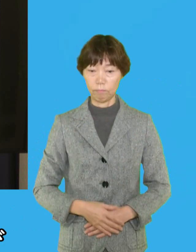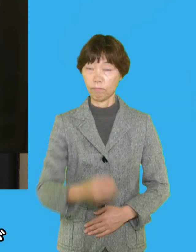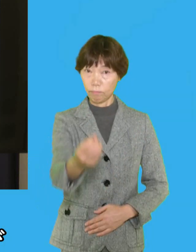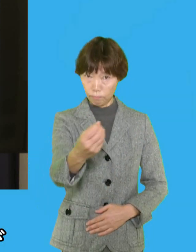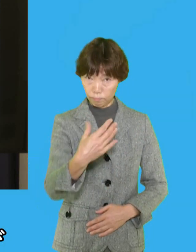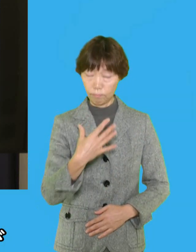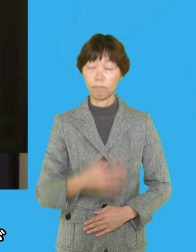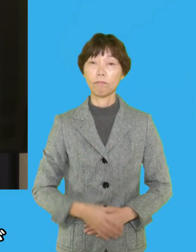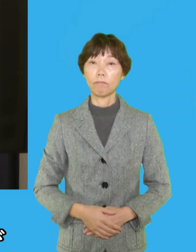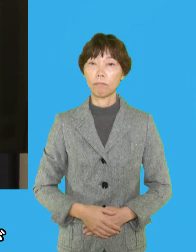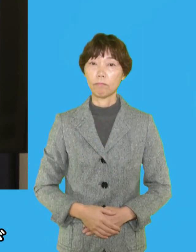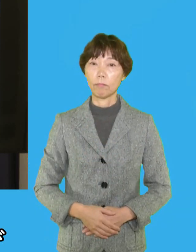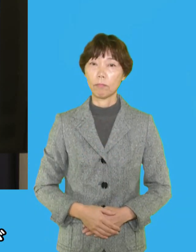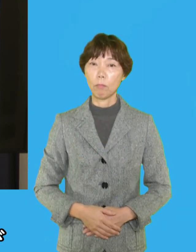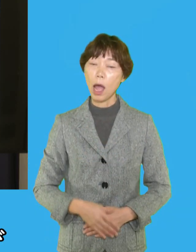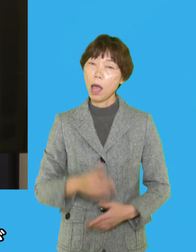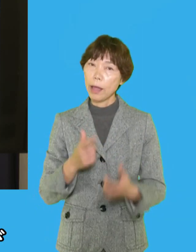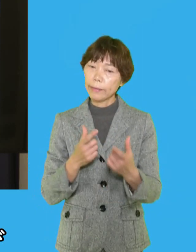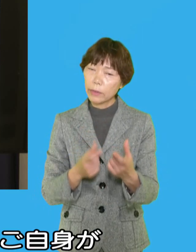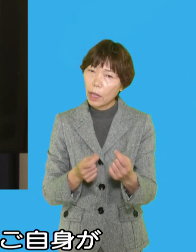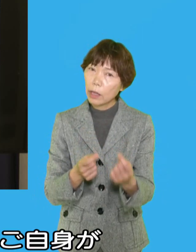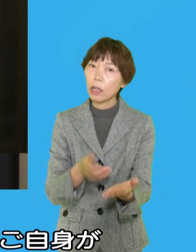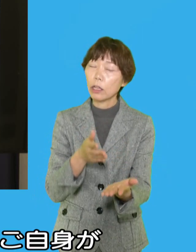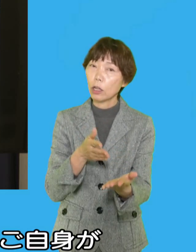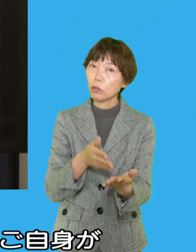その点で丁寧な説明なんですけども、